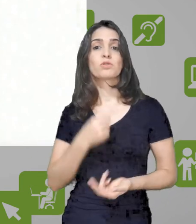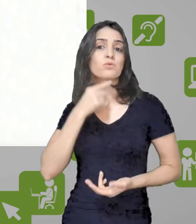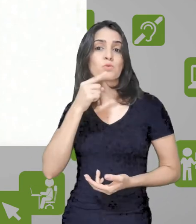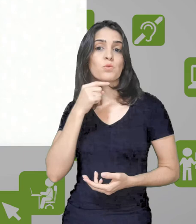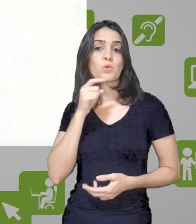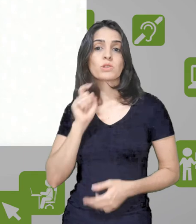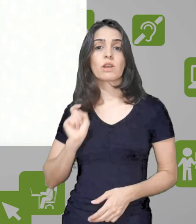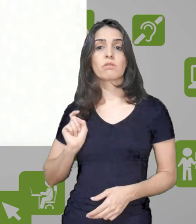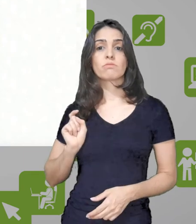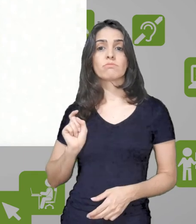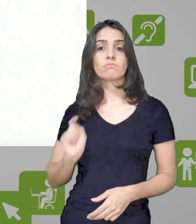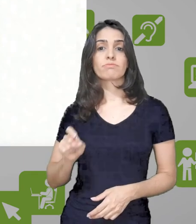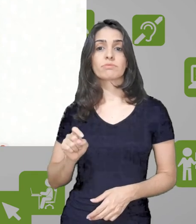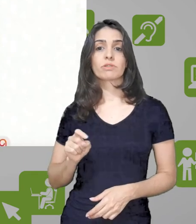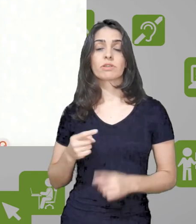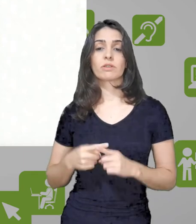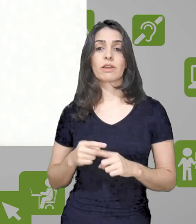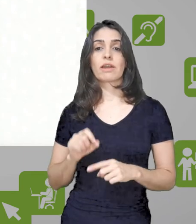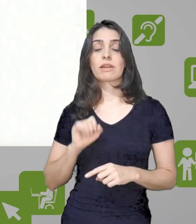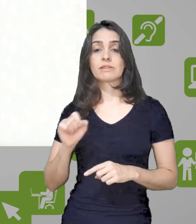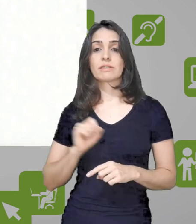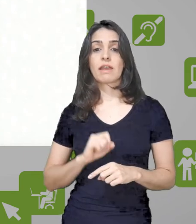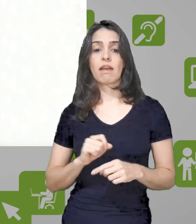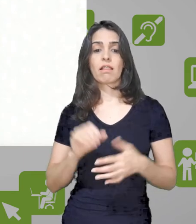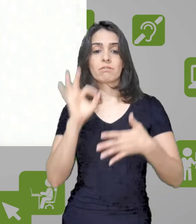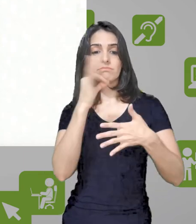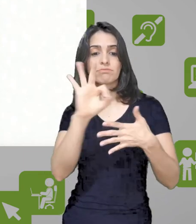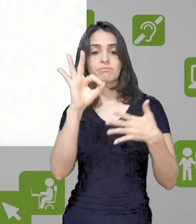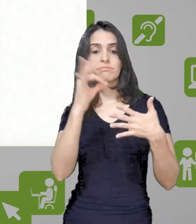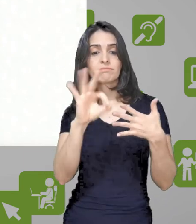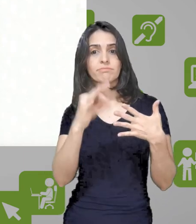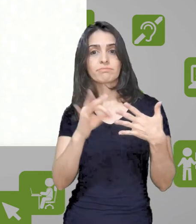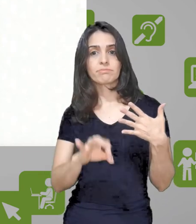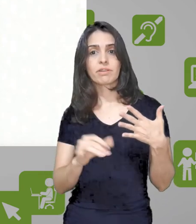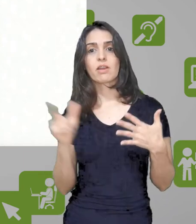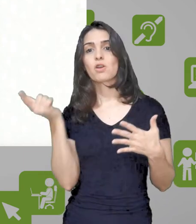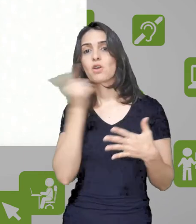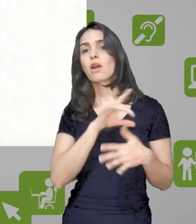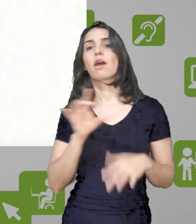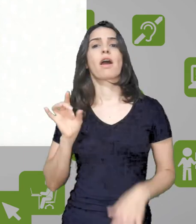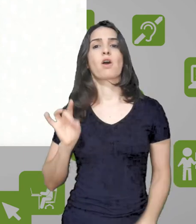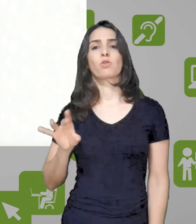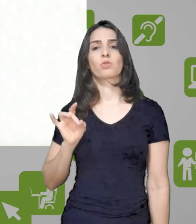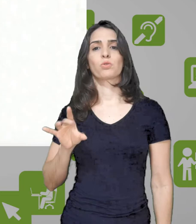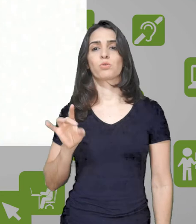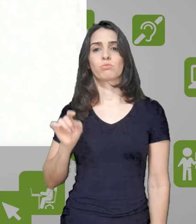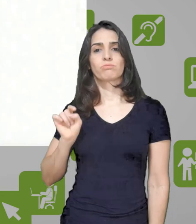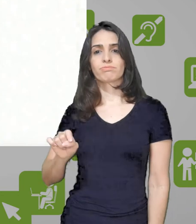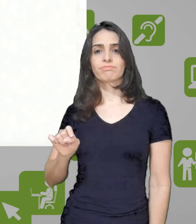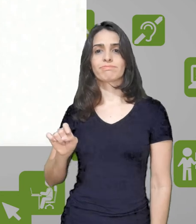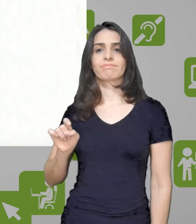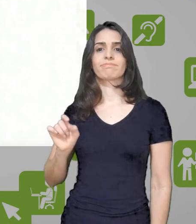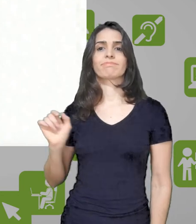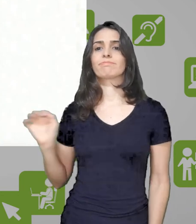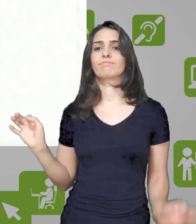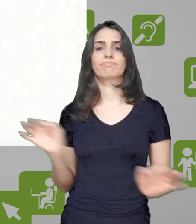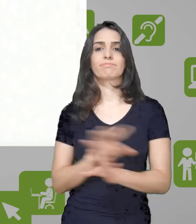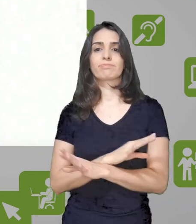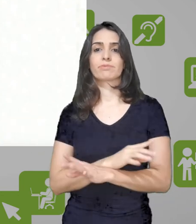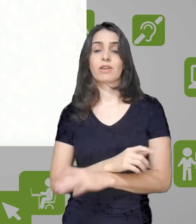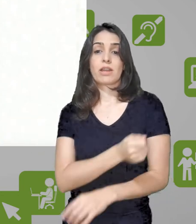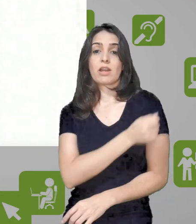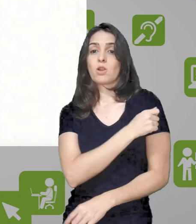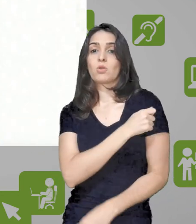marcar. Eu posso indicar que os estudantes podem marcar manualmente a atividade concluída, é aquela